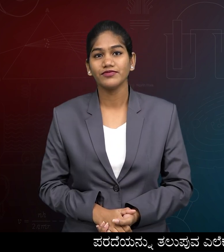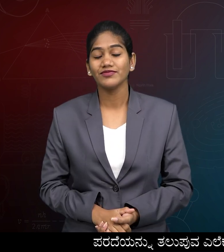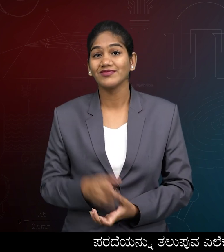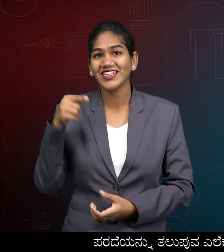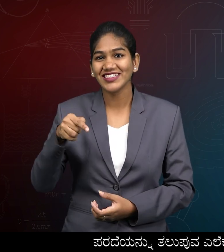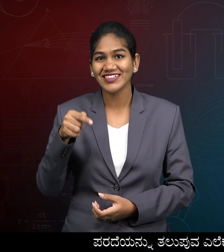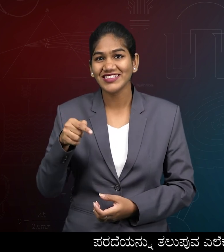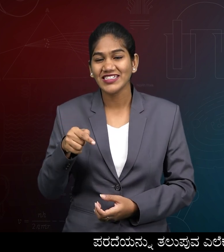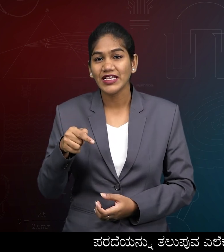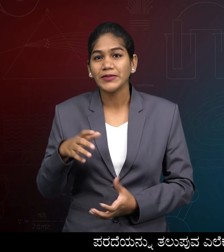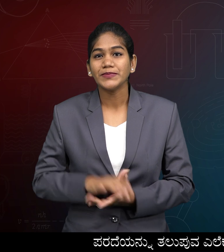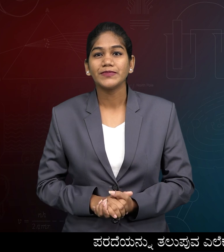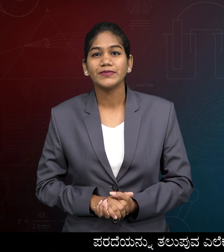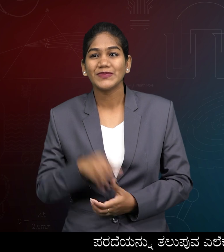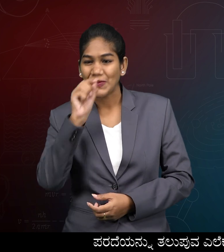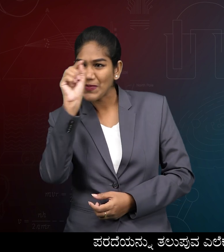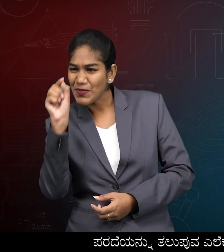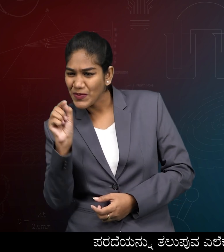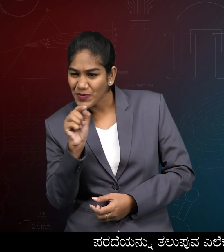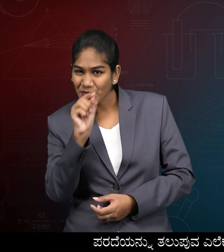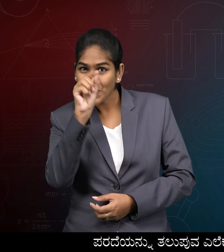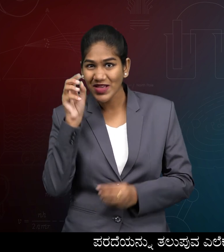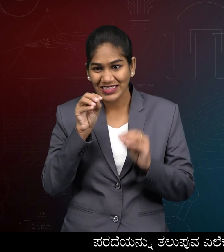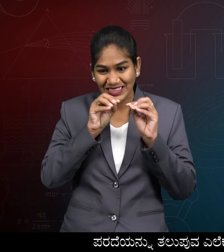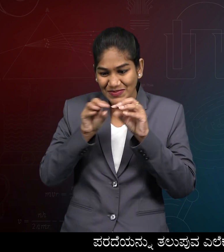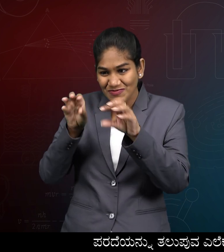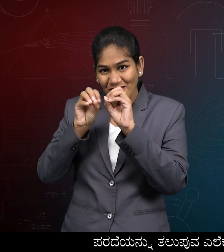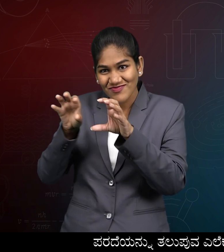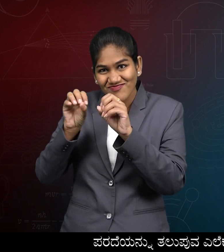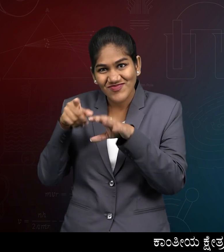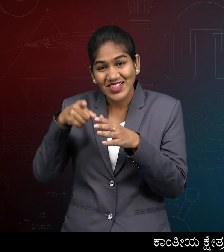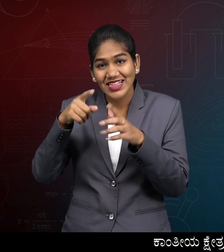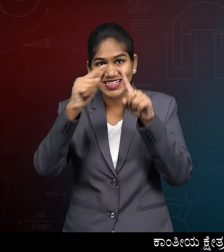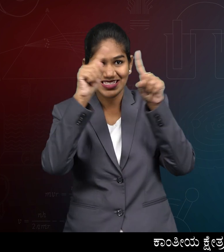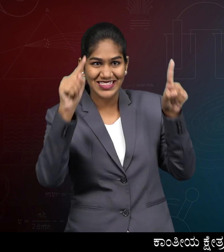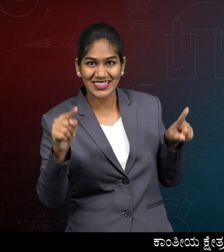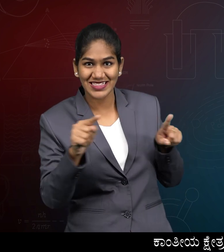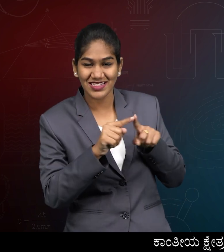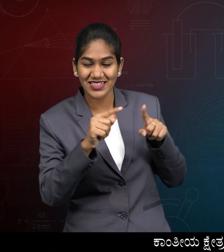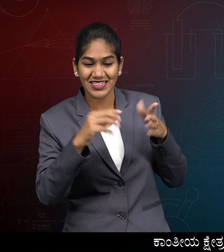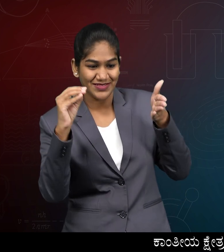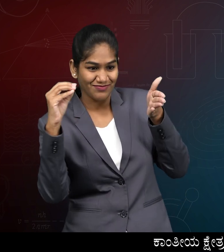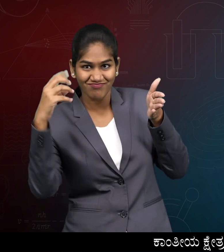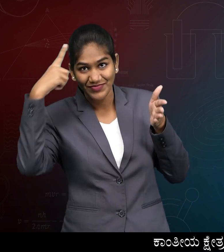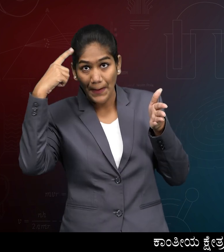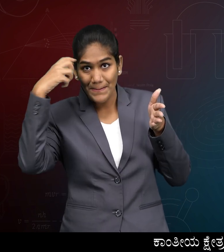ಪರದೆಯ ತಲುಪುವ ಎಲೆಕ್ಟ್ರಾನ್ಗಳ ಚಲನೆಯು ಬಾರ್ ಮ್ಯಾಗ್ನೆಟ್ನ ಕಾಂತೀಯ ಕ್ಷೇತ್ರದಿಂದ ಪ್ರಭಾವಿತವಾಗಿದೆಯೇ?